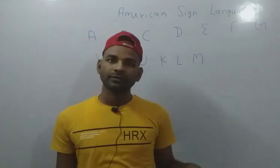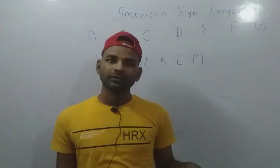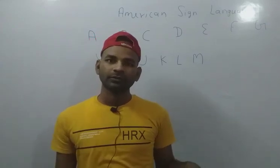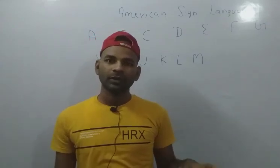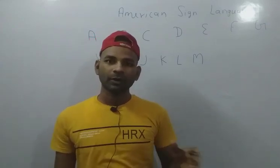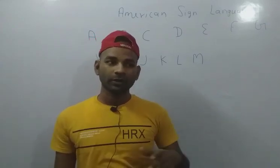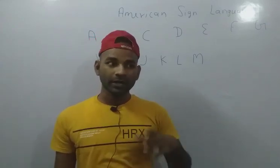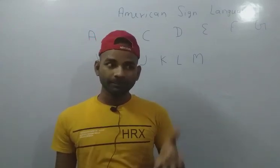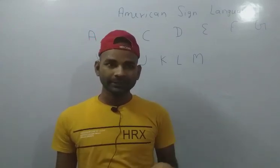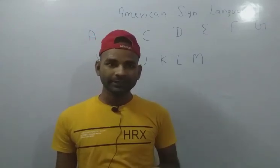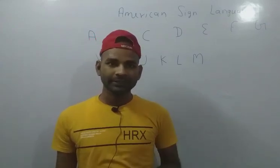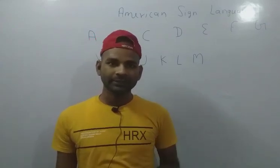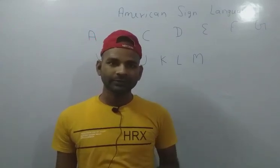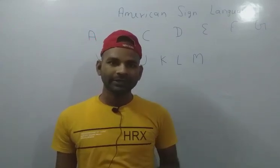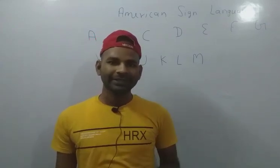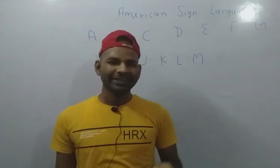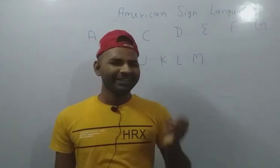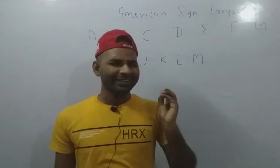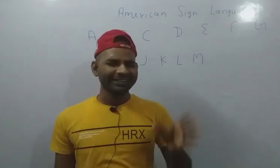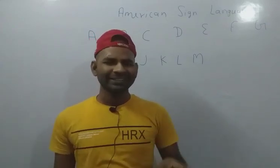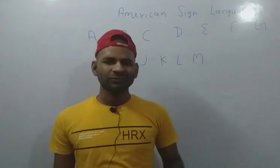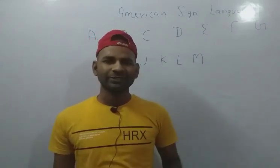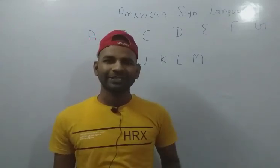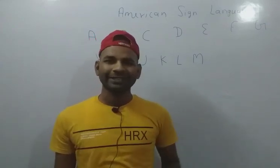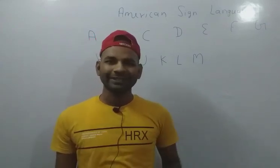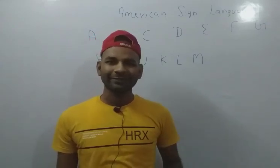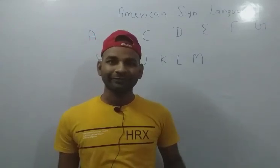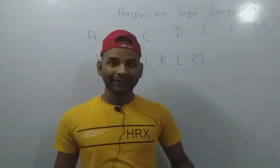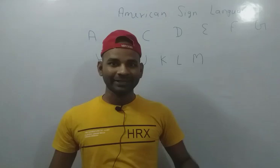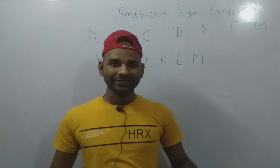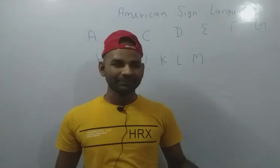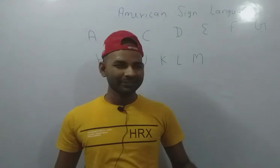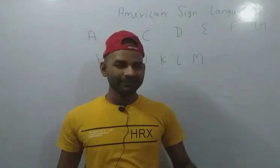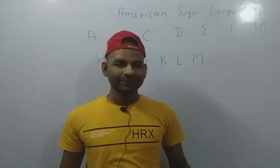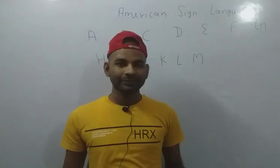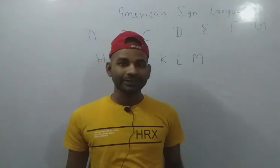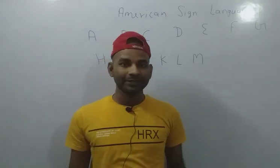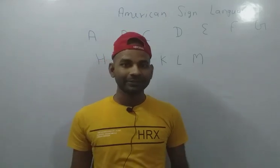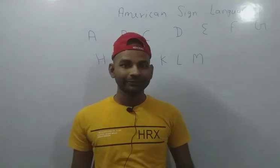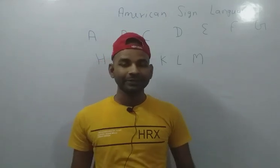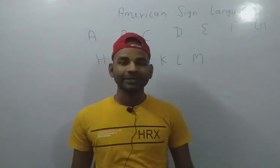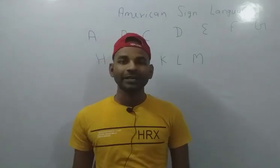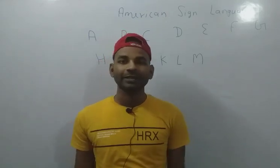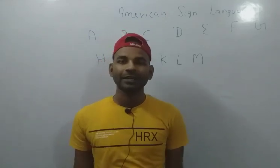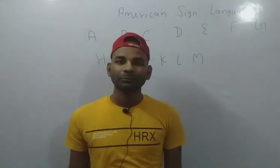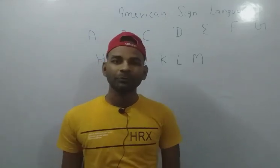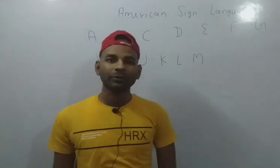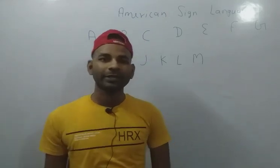तो और आप बताना चाहते हैं उसे अरे यार कुछ नहीं है यार, फेक है एकदम, खत्म है सब, फेक, फेक। आपको बोलना क्या